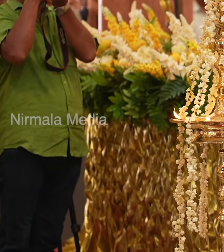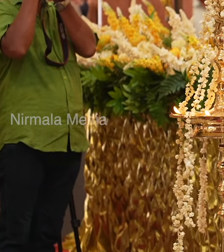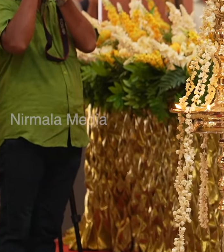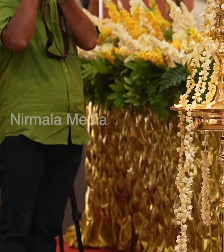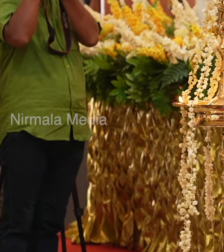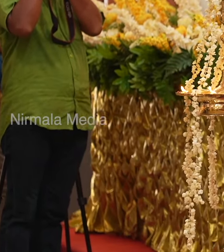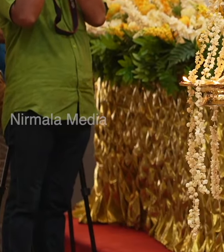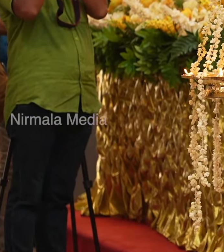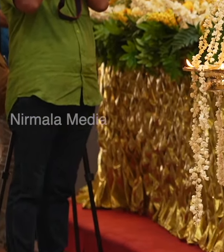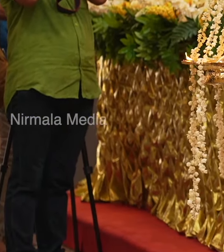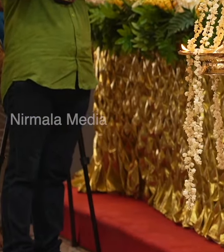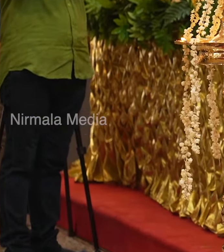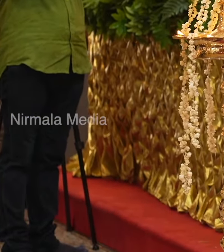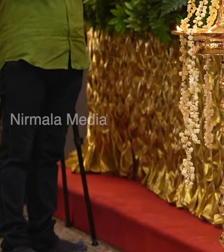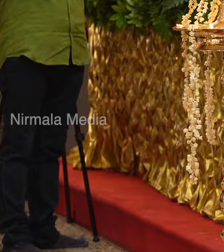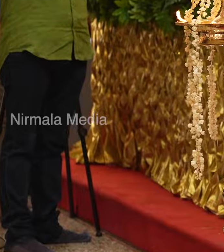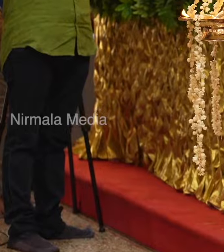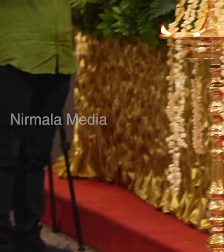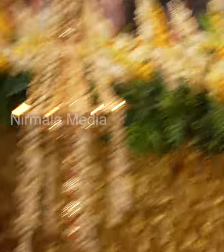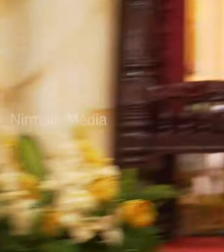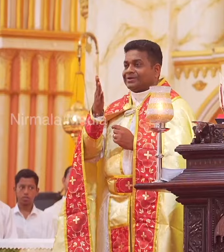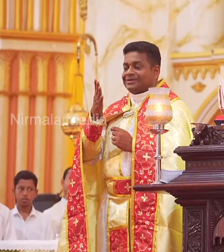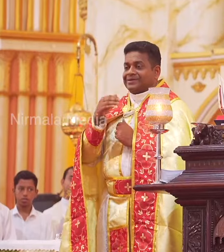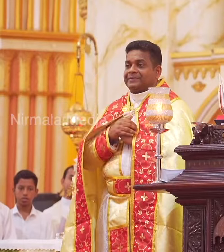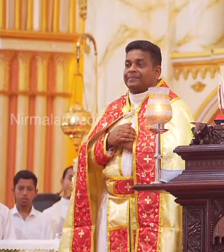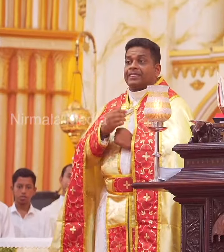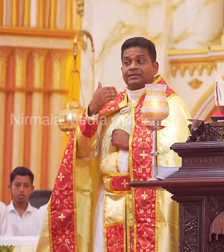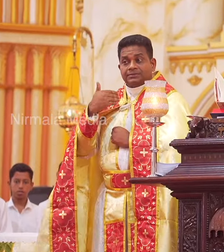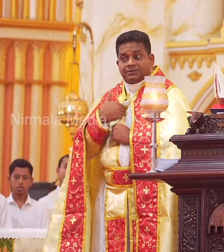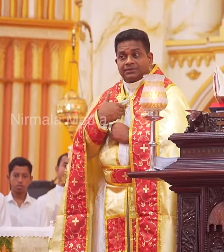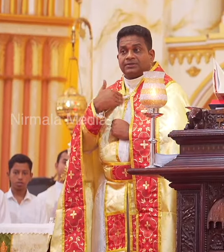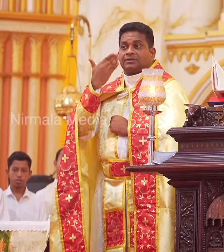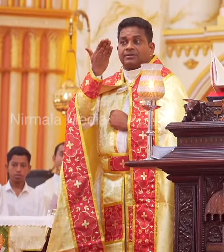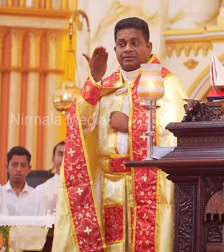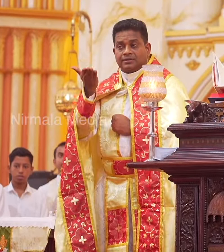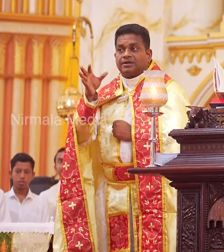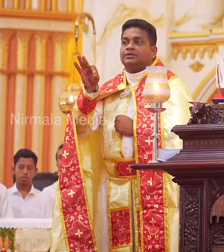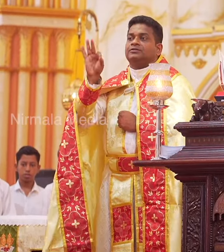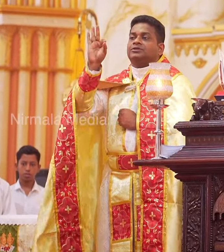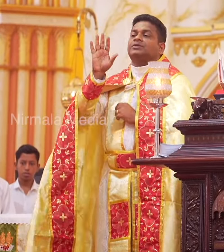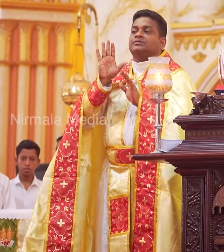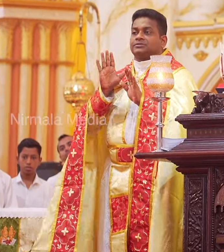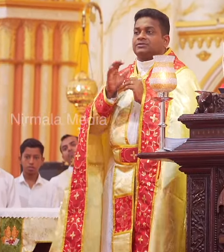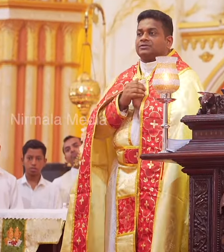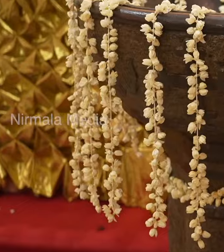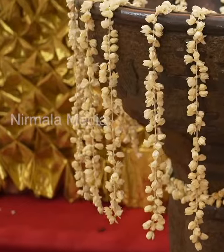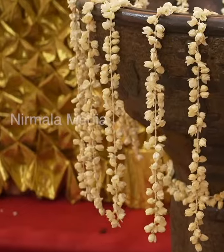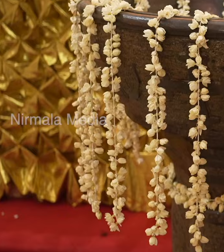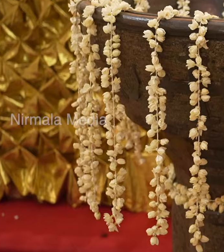നിങ്ങൾ എന്നെ തിരഞ്ഞെടുക്കുകയല്ല, ഞാൻ നിങ്ങളെ തിരഞ്ഞെടുക്കുകയാണ്